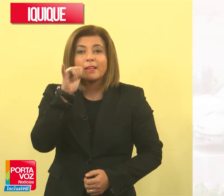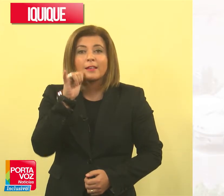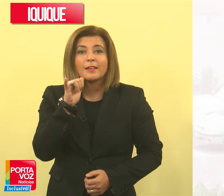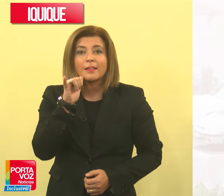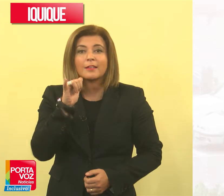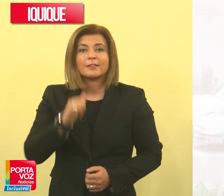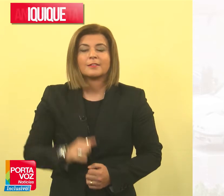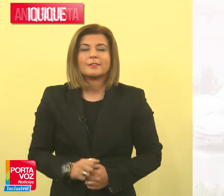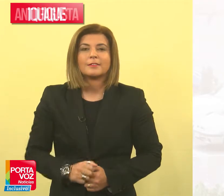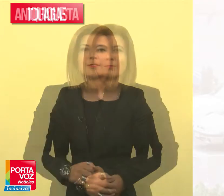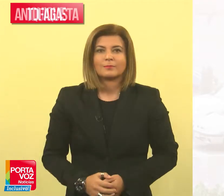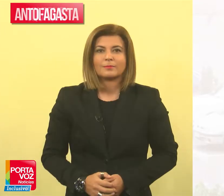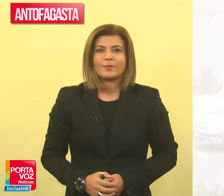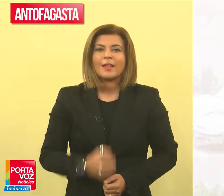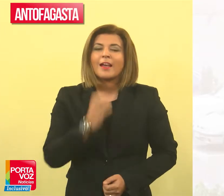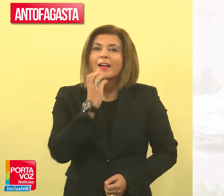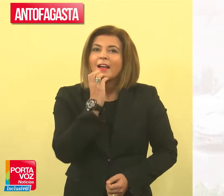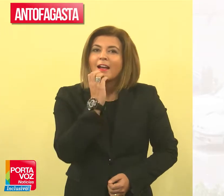Iquique.